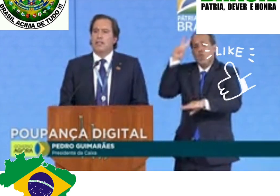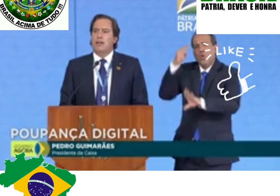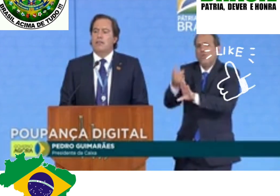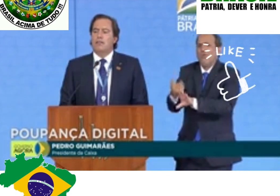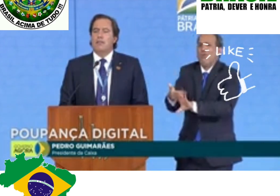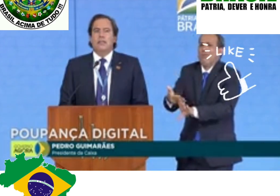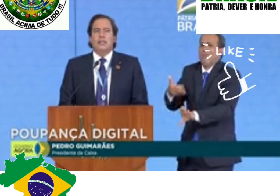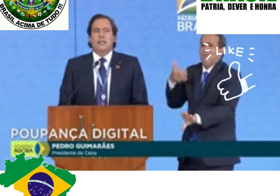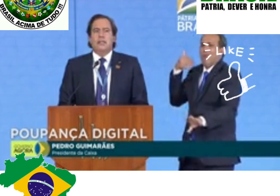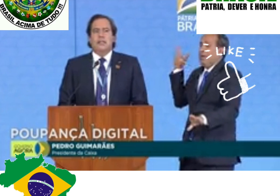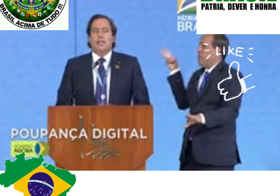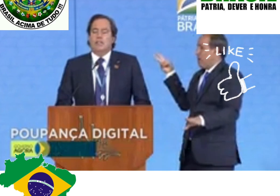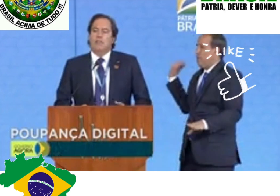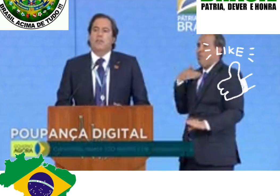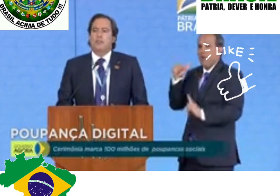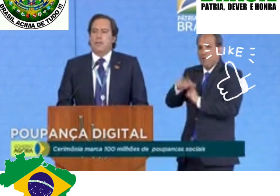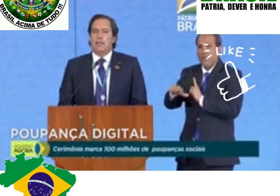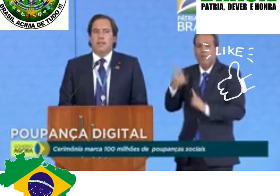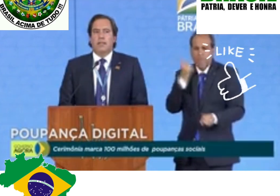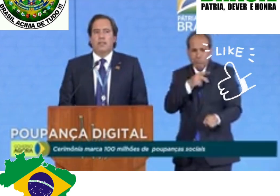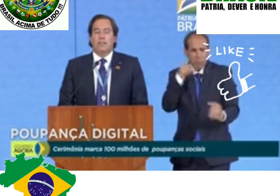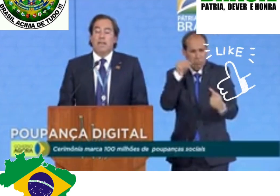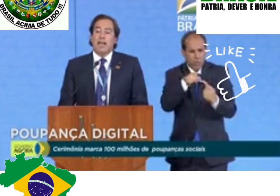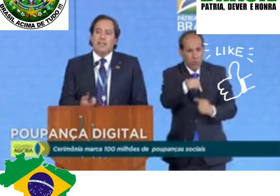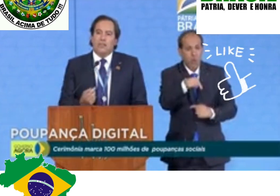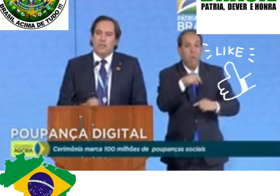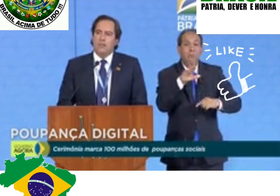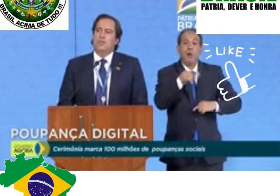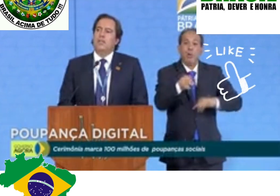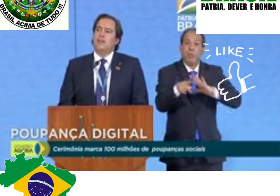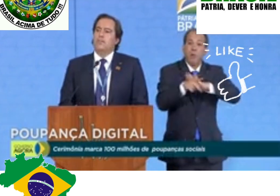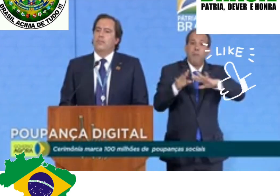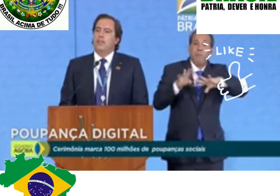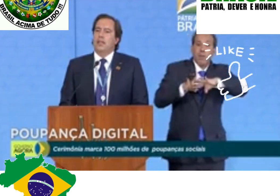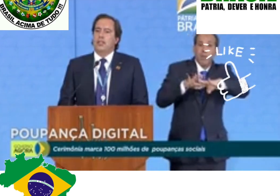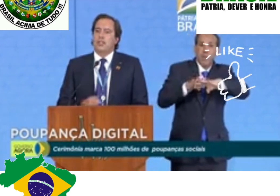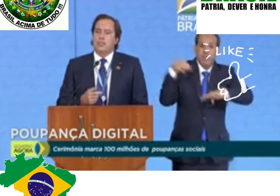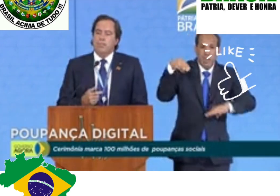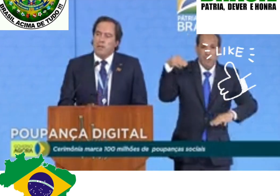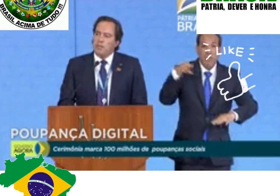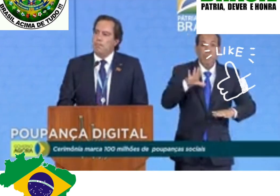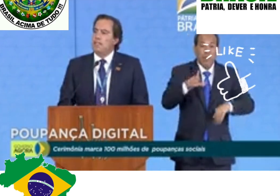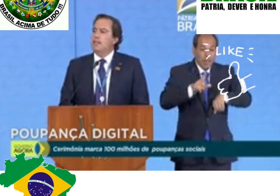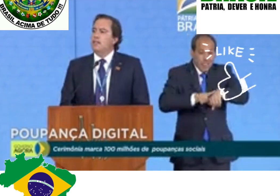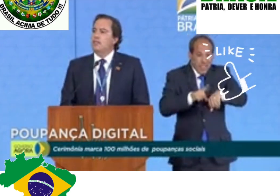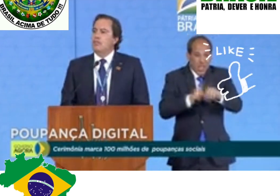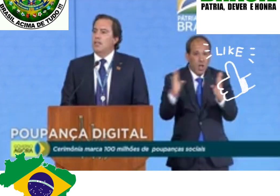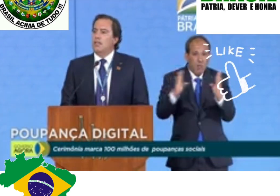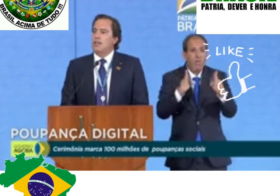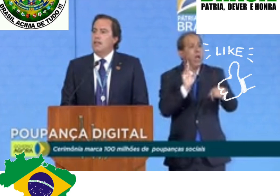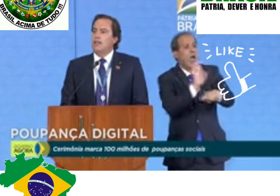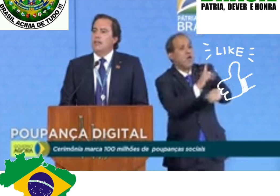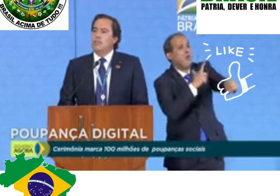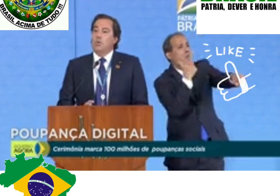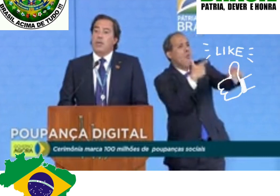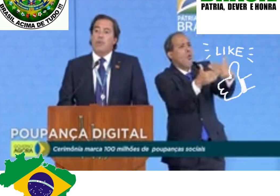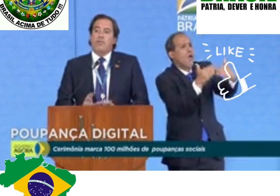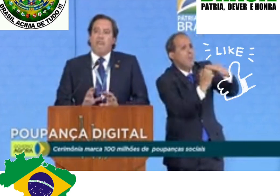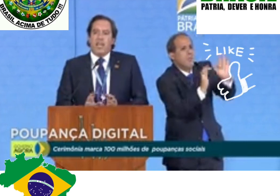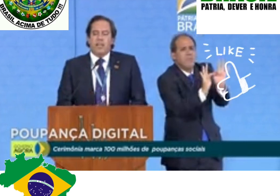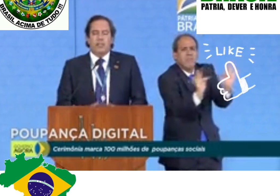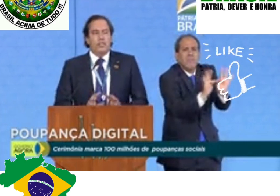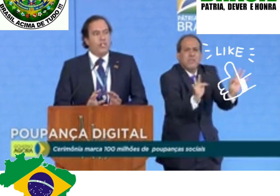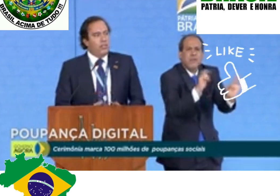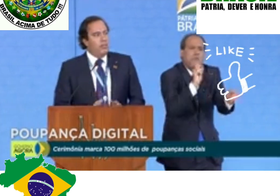Banco Central. Esse é o Banco da Matemática. Mas, ao mesmo tempo, a gente é o Banco da Padaria do Seu Joaquim. Porque